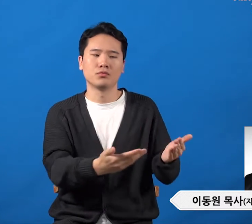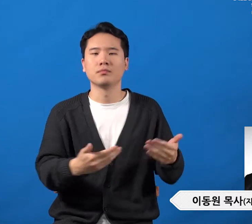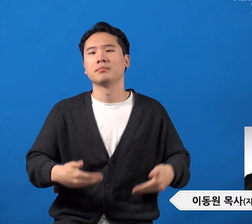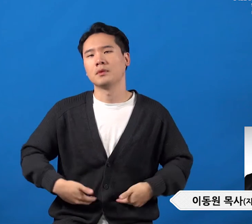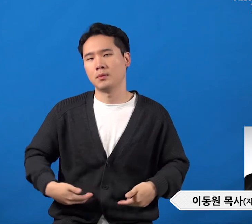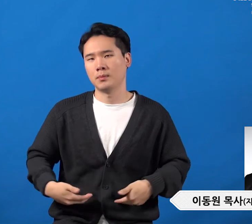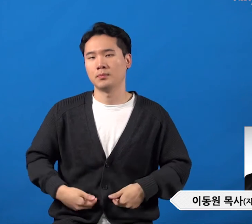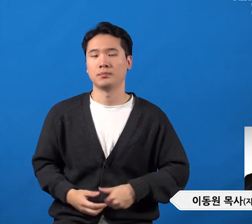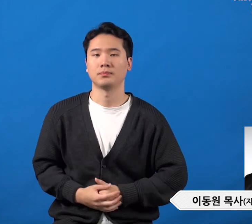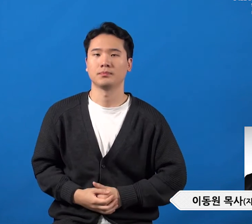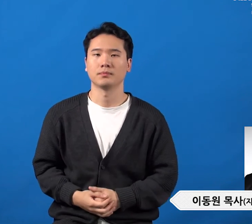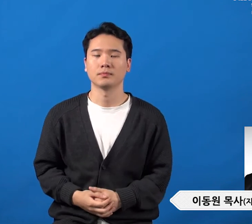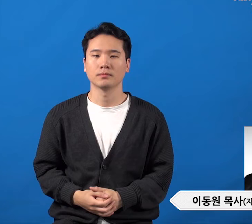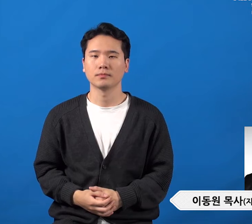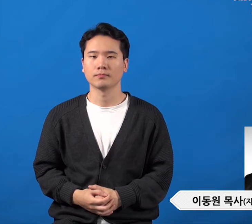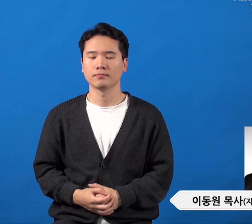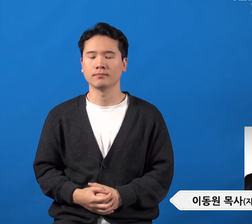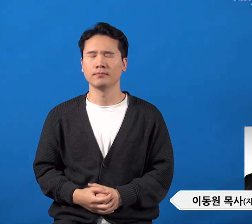것입니다.